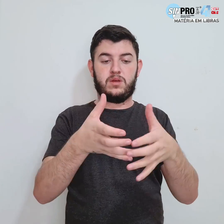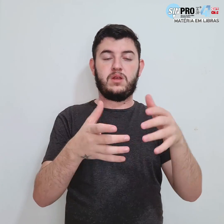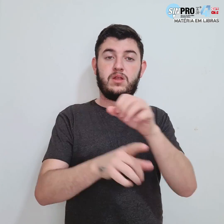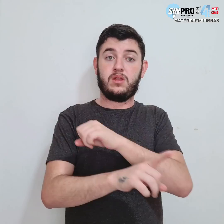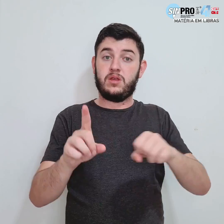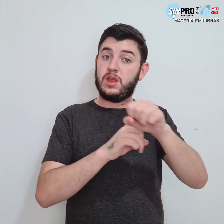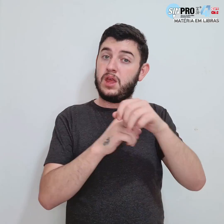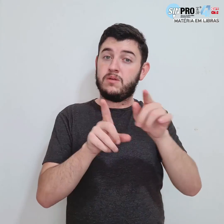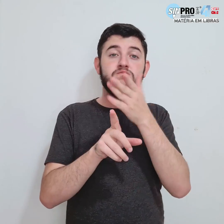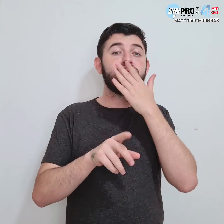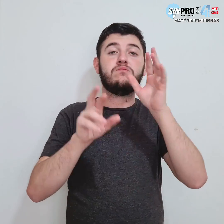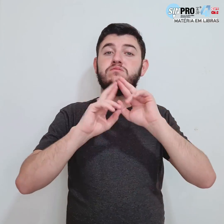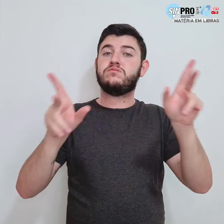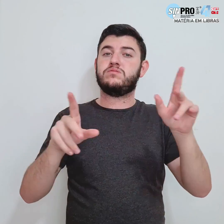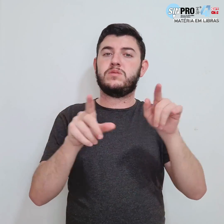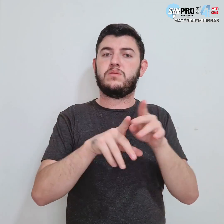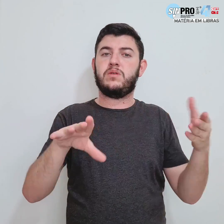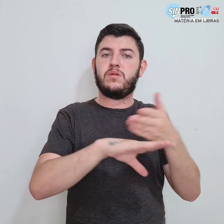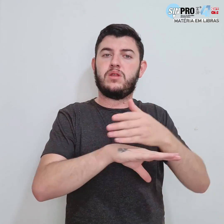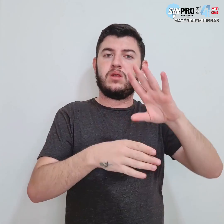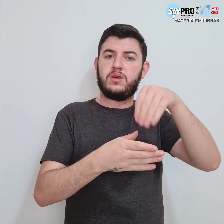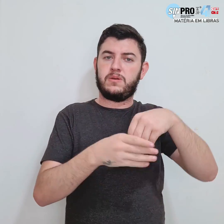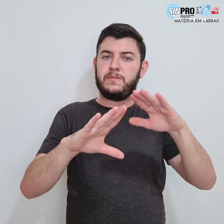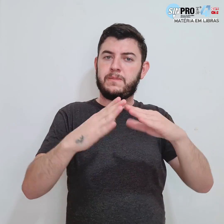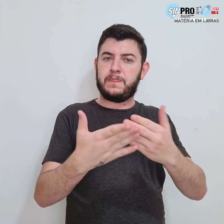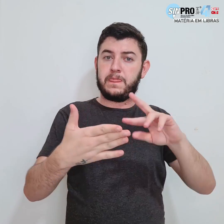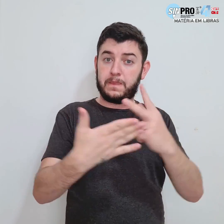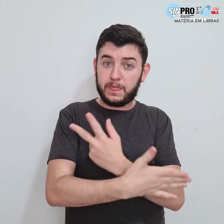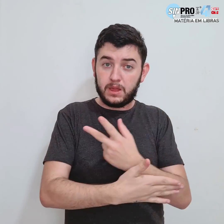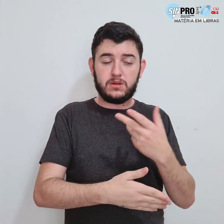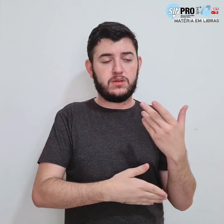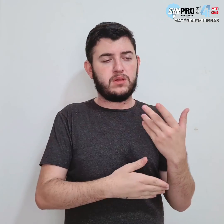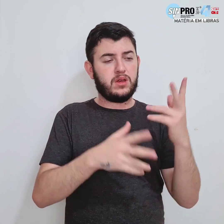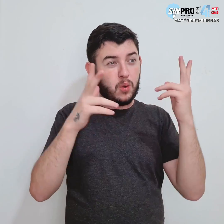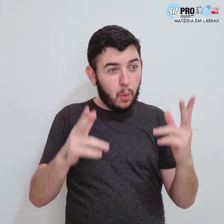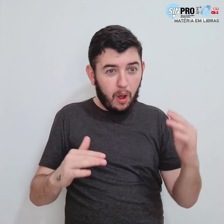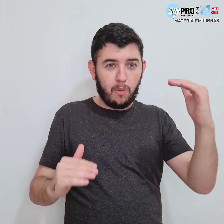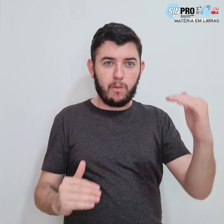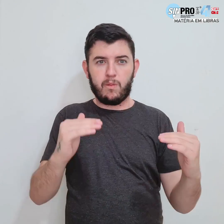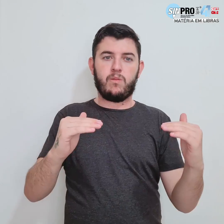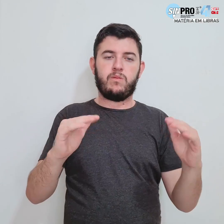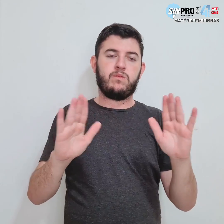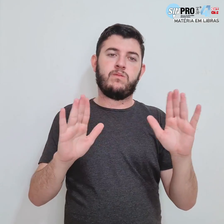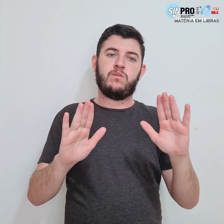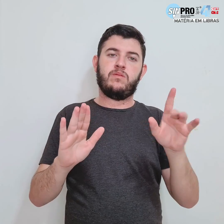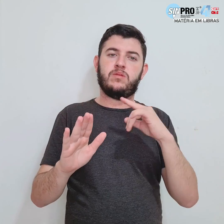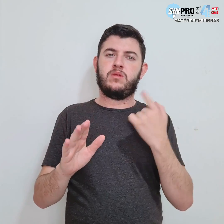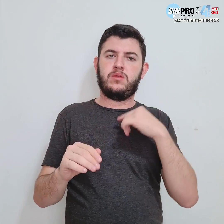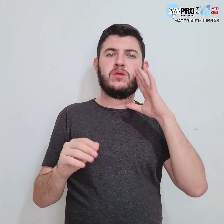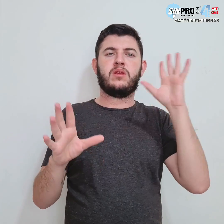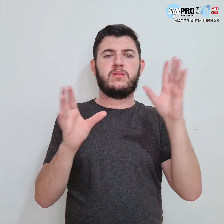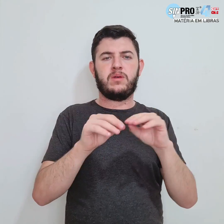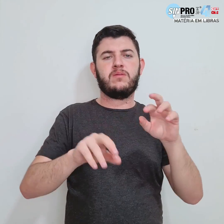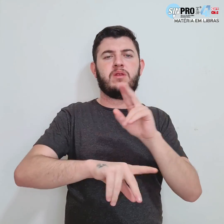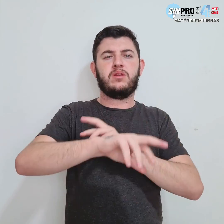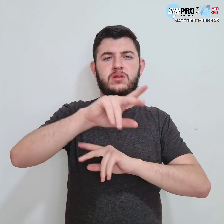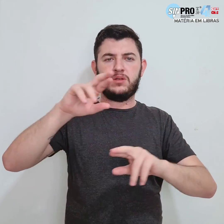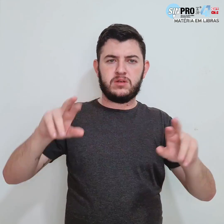de classes sociais diferentes, o acesso à escola não ocorrerá no mesmo patamar. Se formos ver as múltiplas e